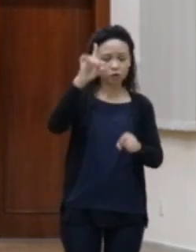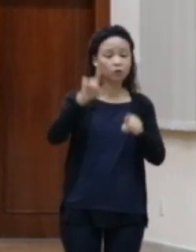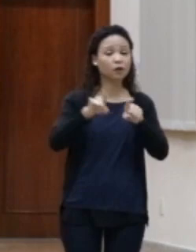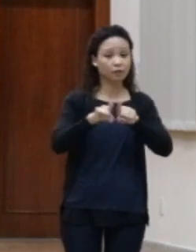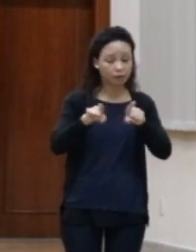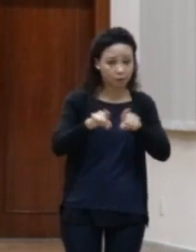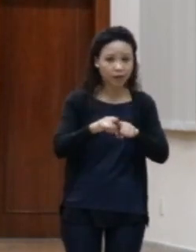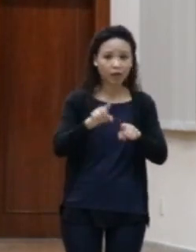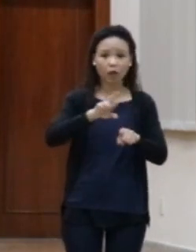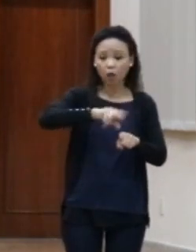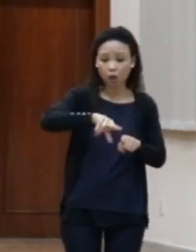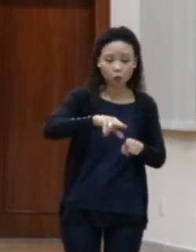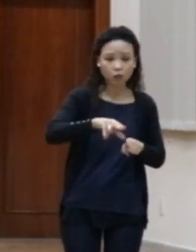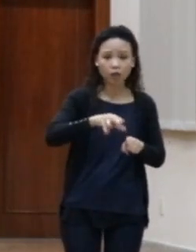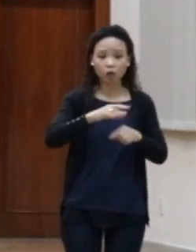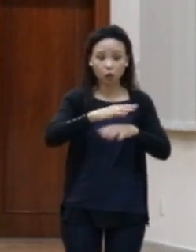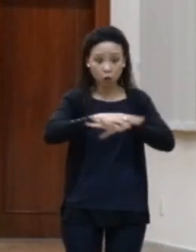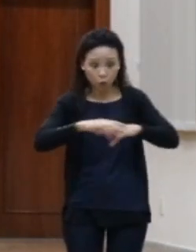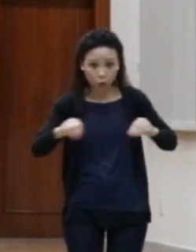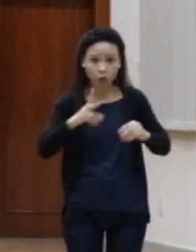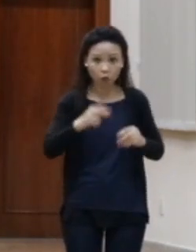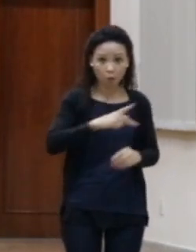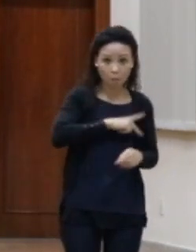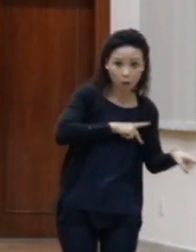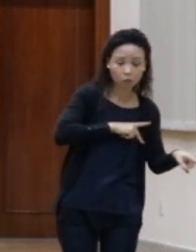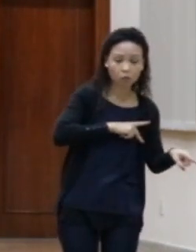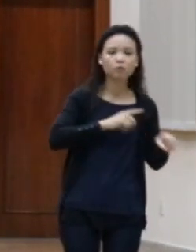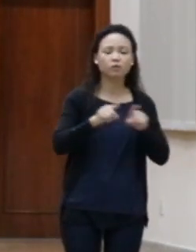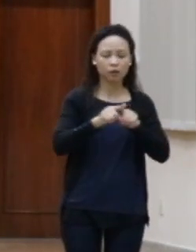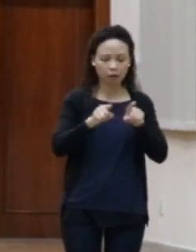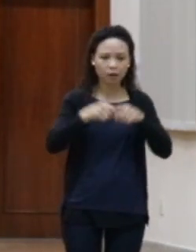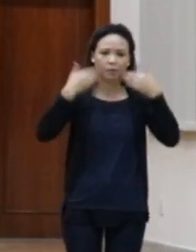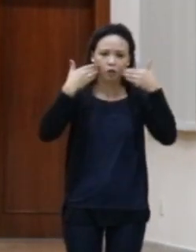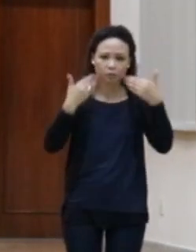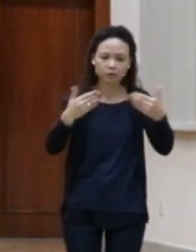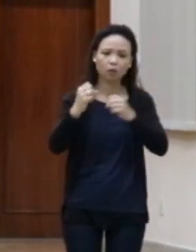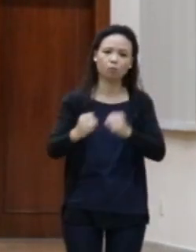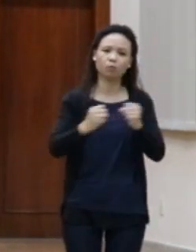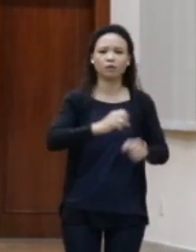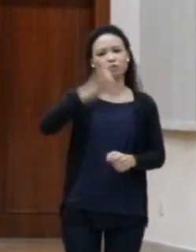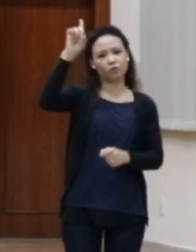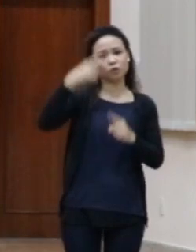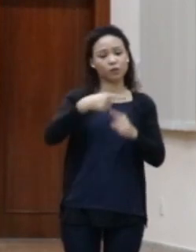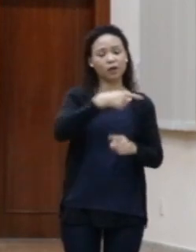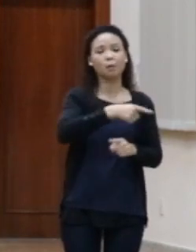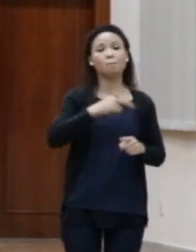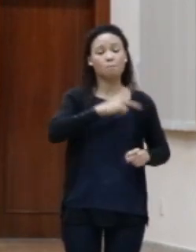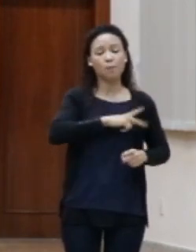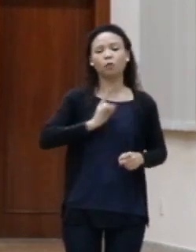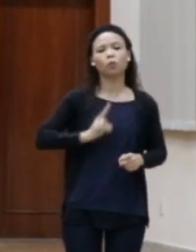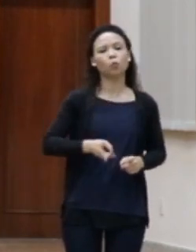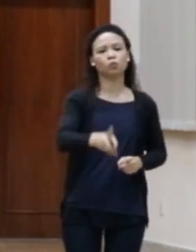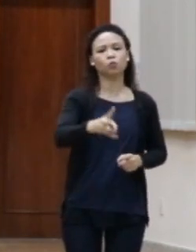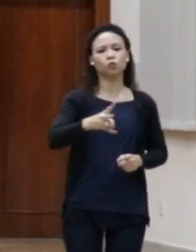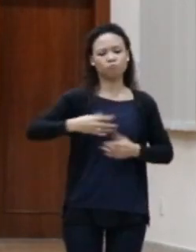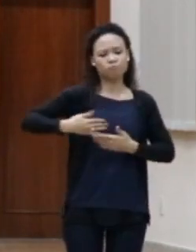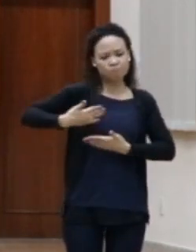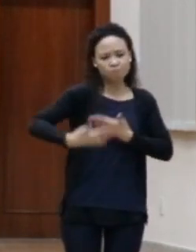porque ambos fluem da graça do nosso Deus, ora curando e